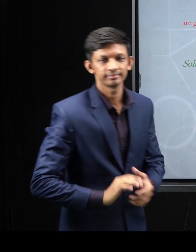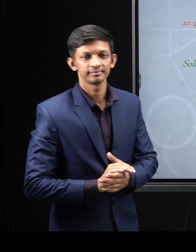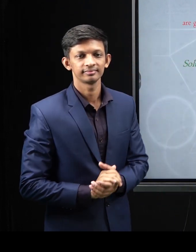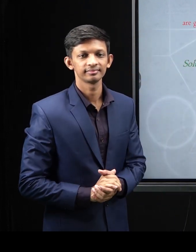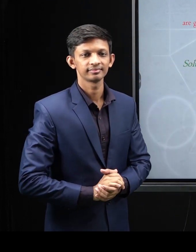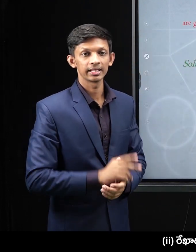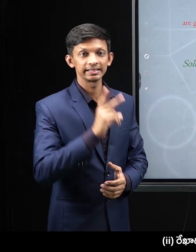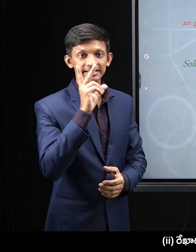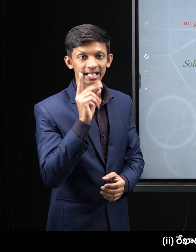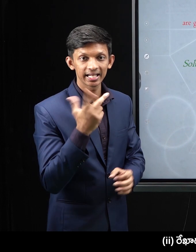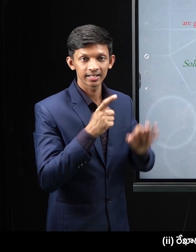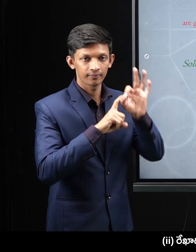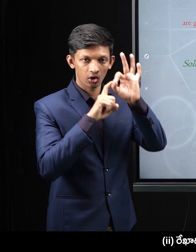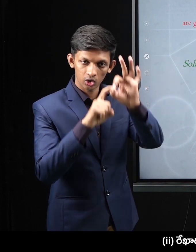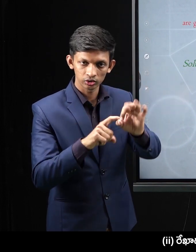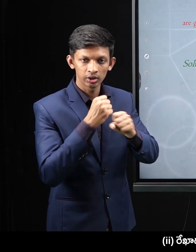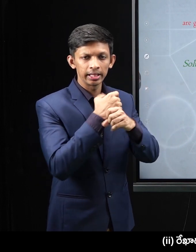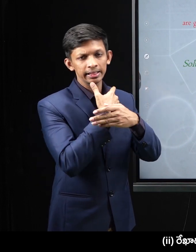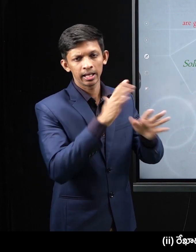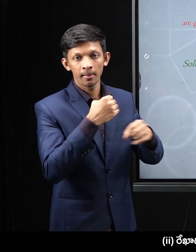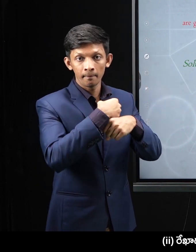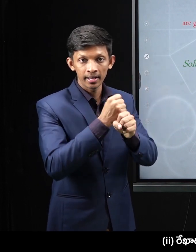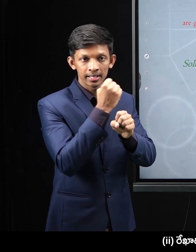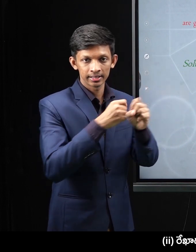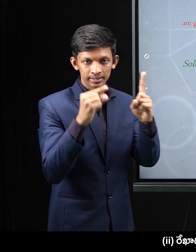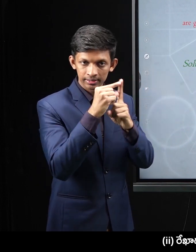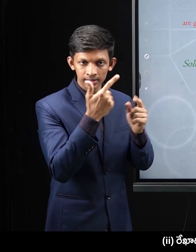-252 అండ్ సో. 2. రేఖాగణిత పురోగతి యొక్క సాధారణ రూపం